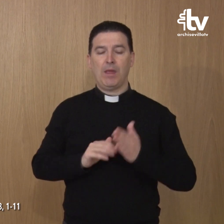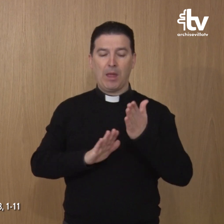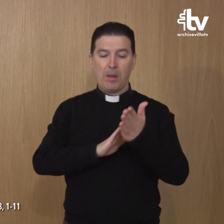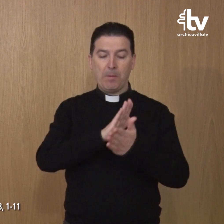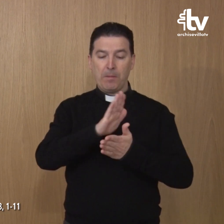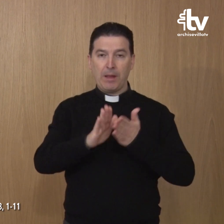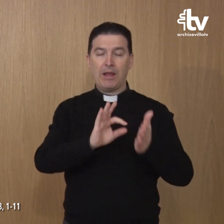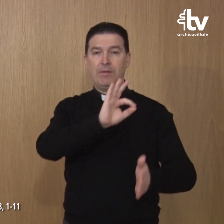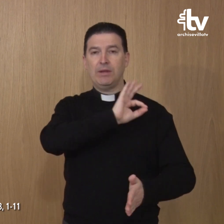Palabra del Señor